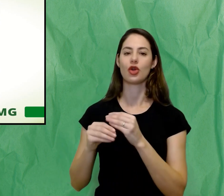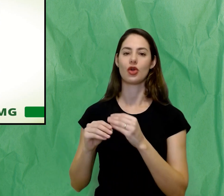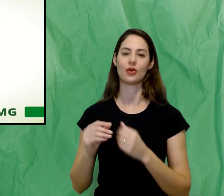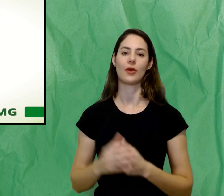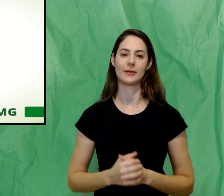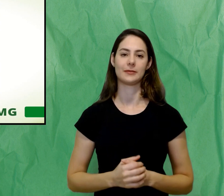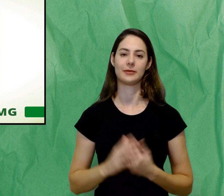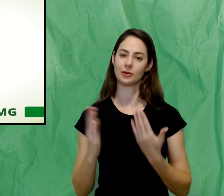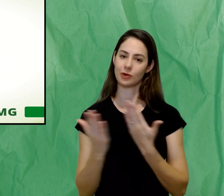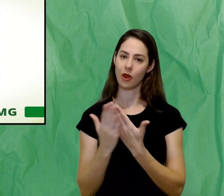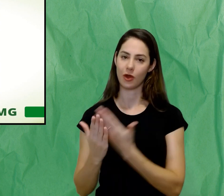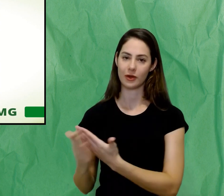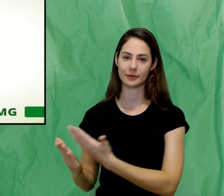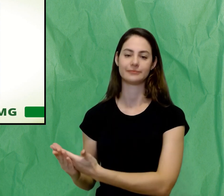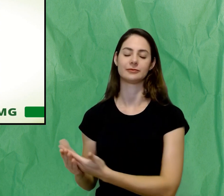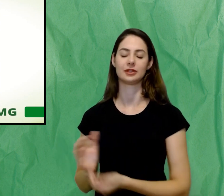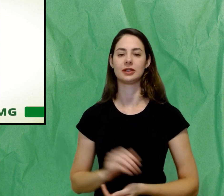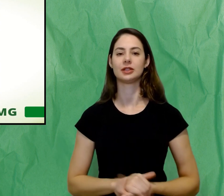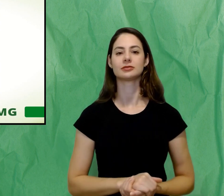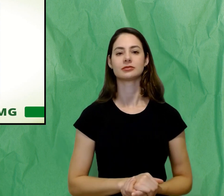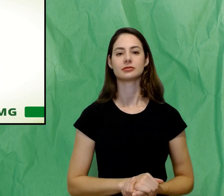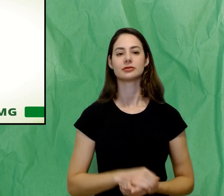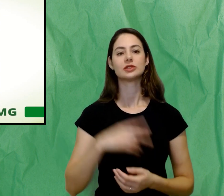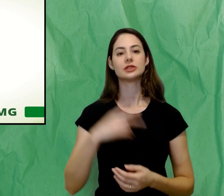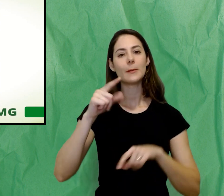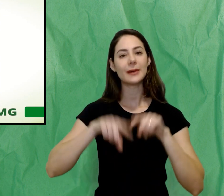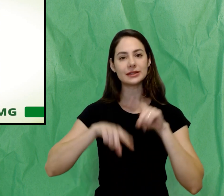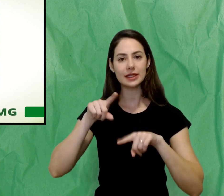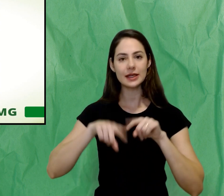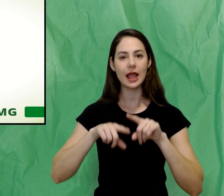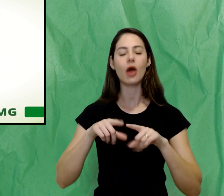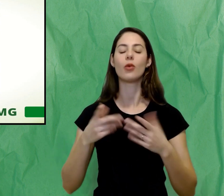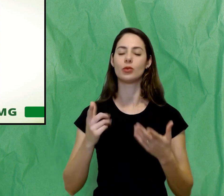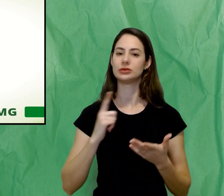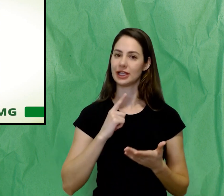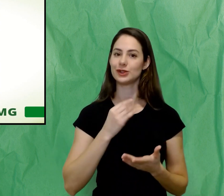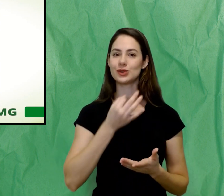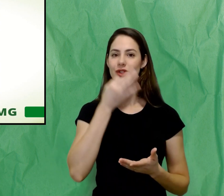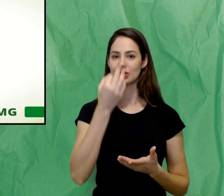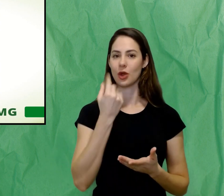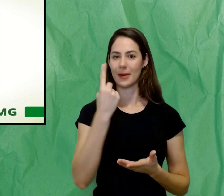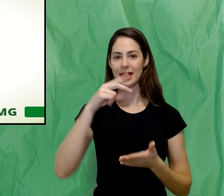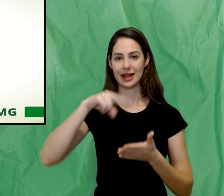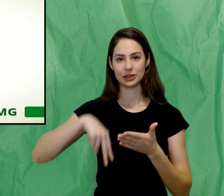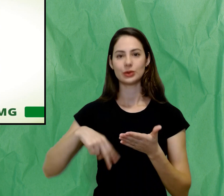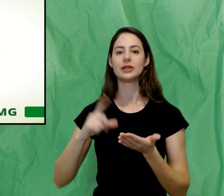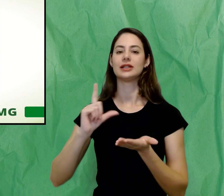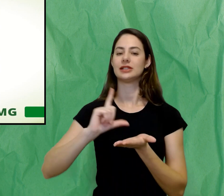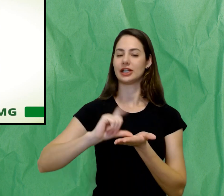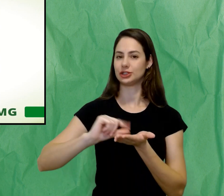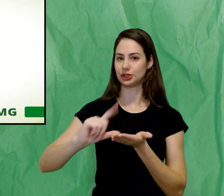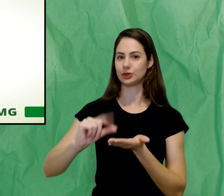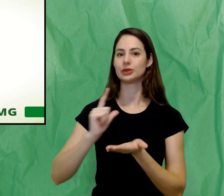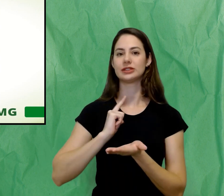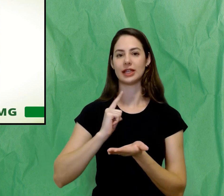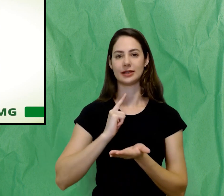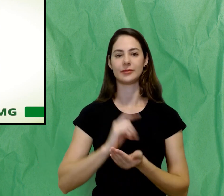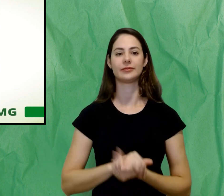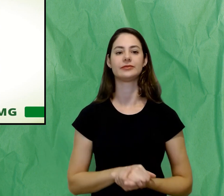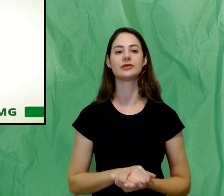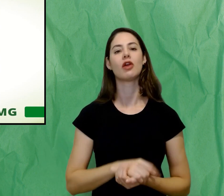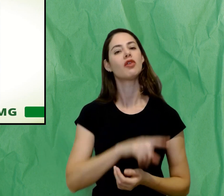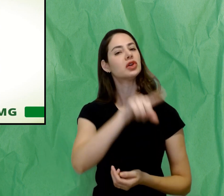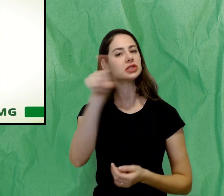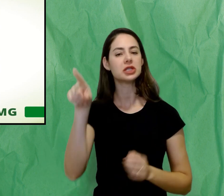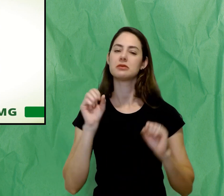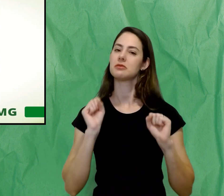desse formato, tá bom? No seu material didático, há uma sugestão de leitura de um artigo científico, e